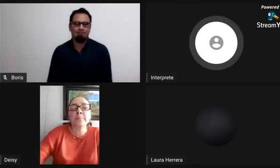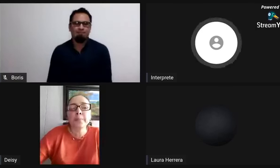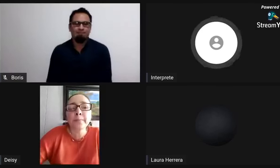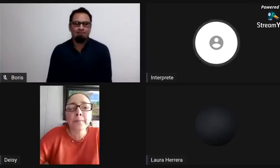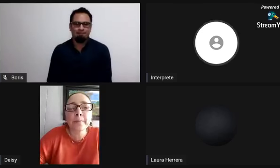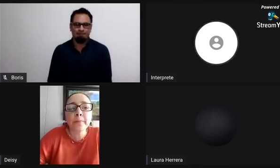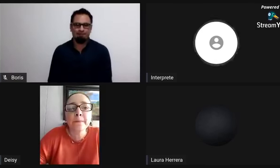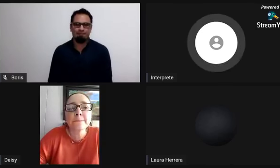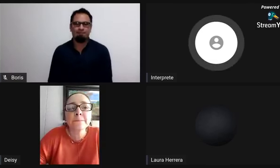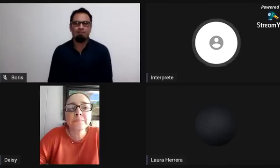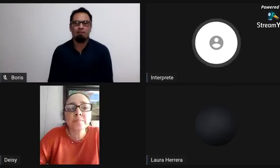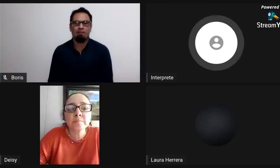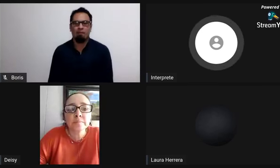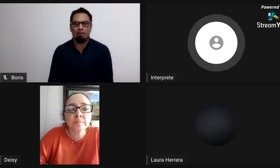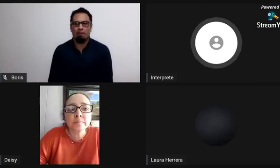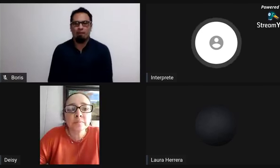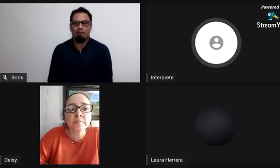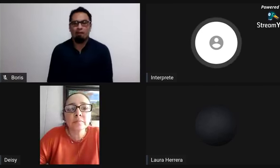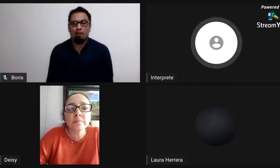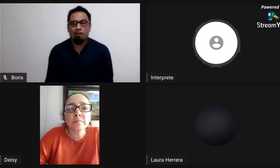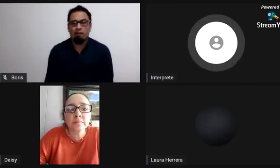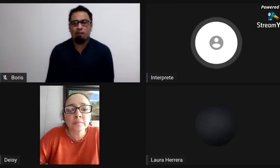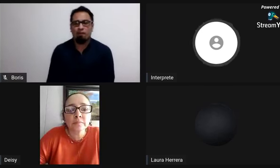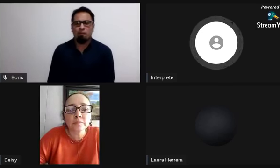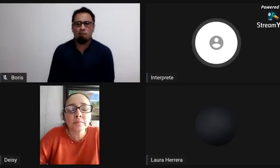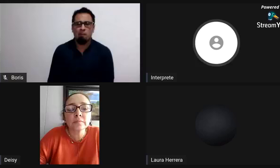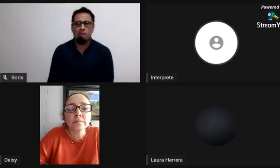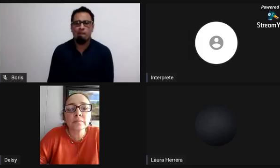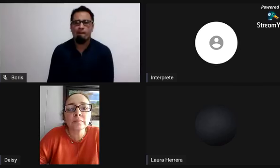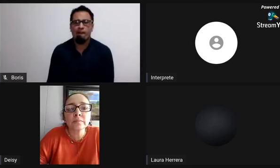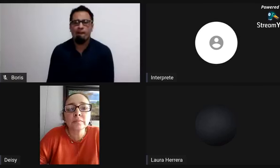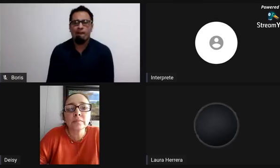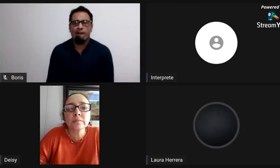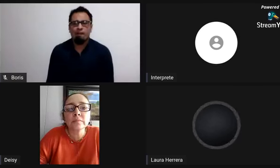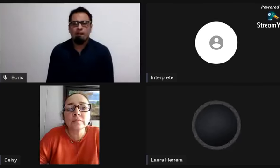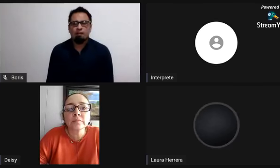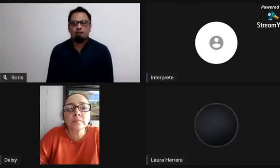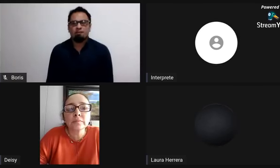es lo que nos dice la historia. Muchas gracias a ti por tu Muchísimas gracias. participación. Muchas gracias.